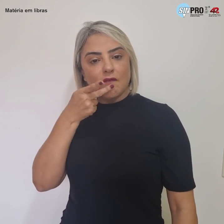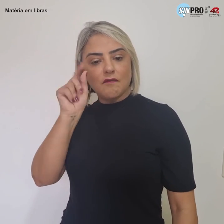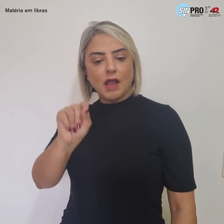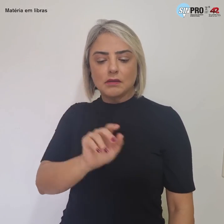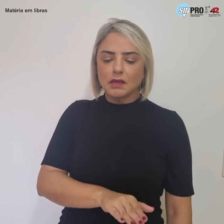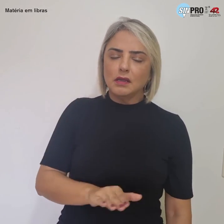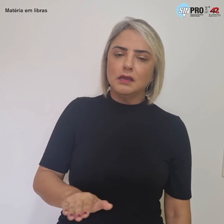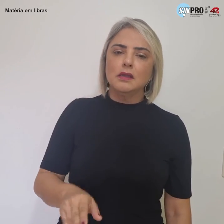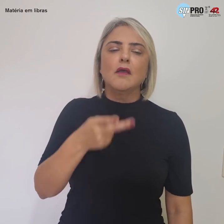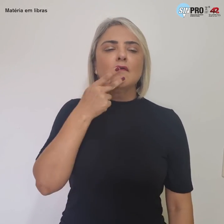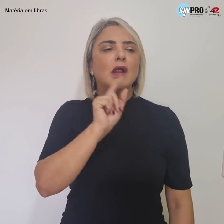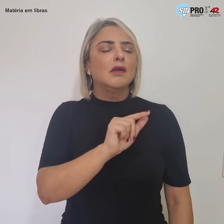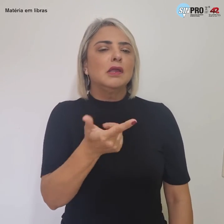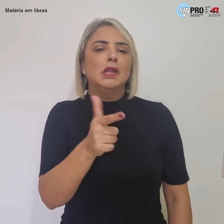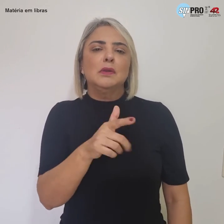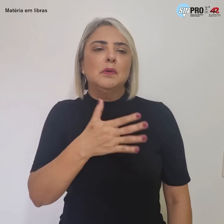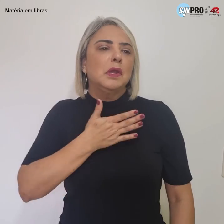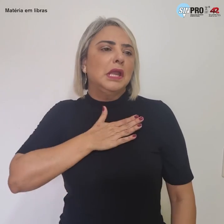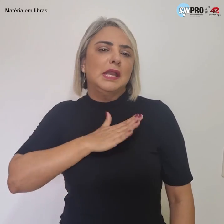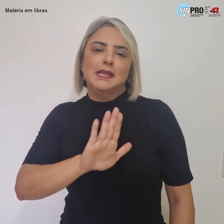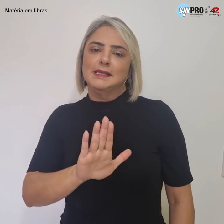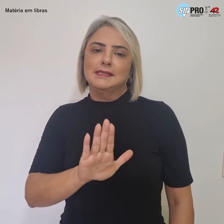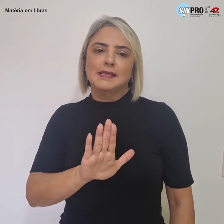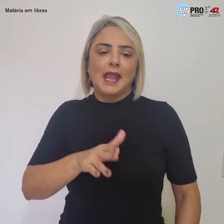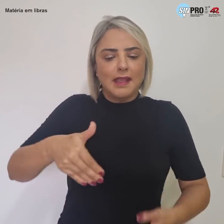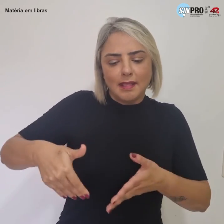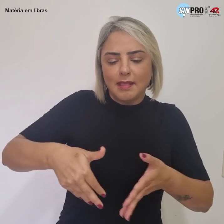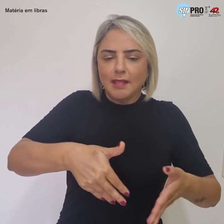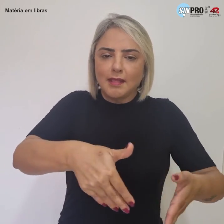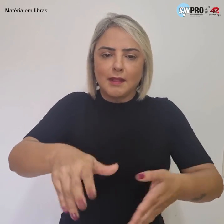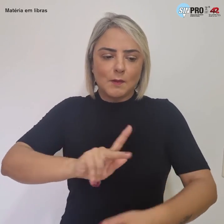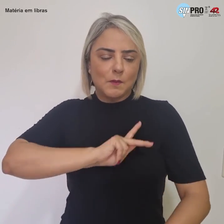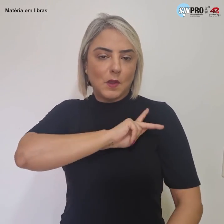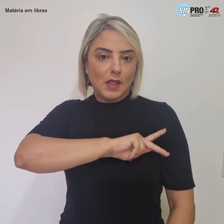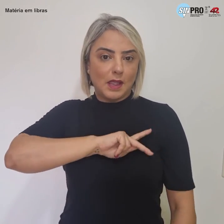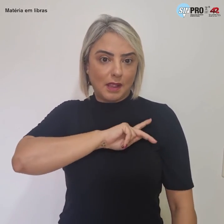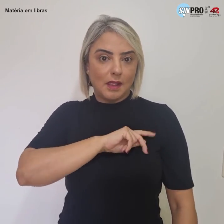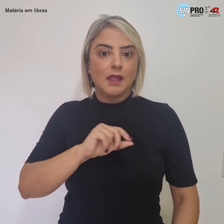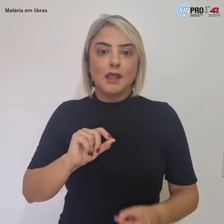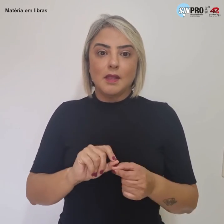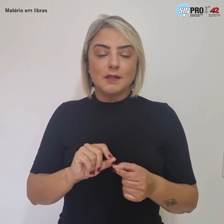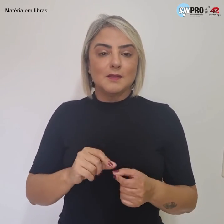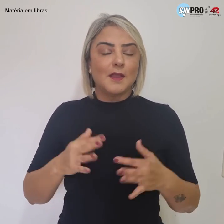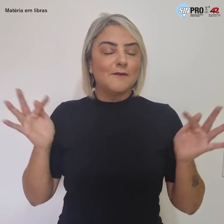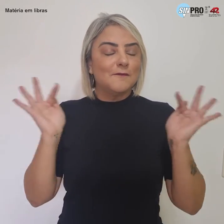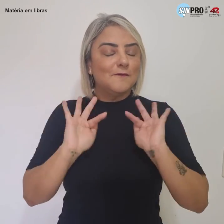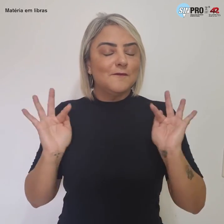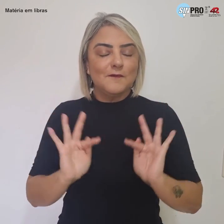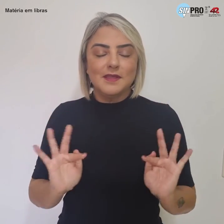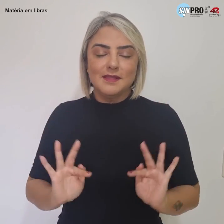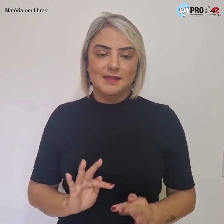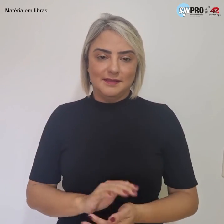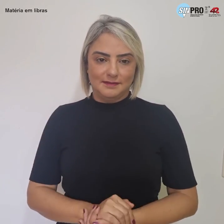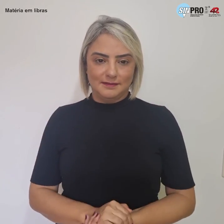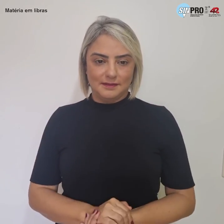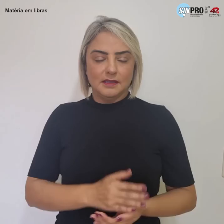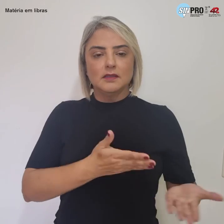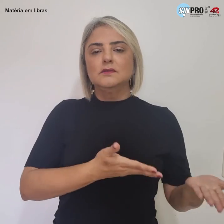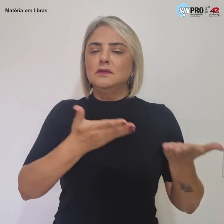das crianças disse que não queria sair mais do percurso poético, pois estava muito feliz. Trouxemos